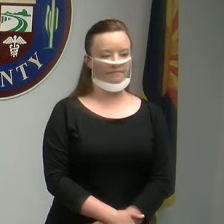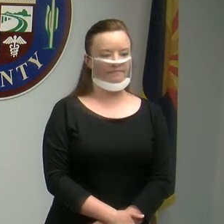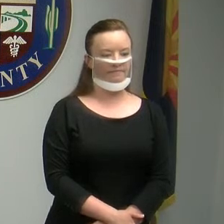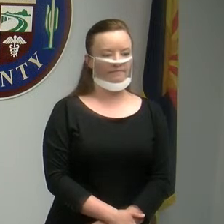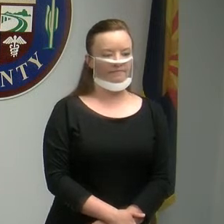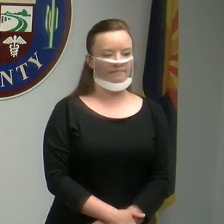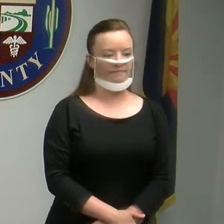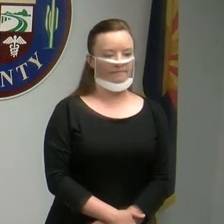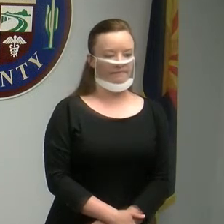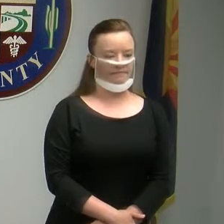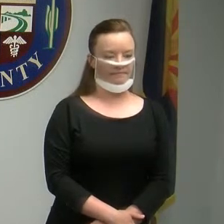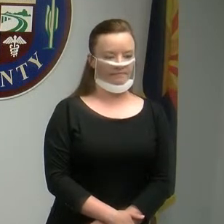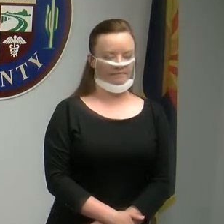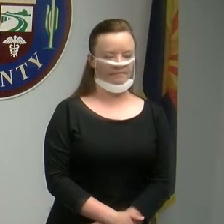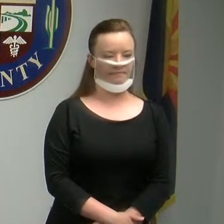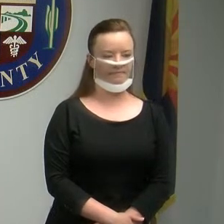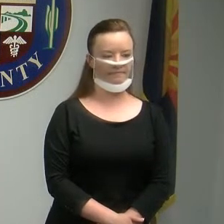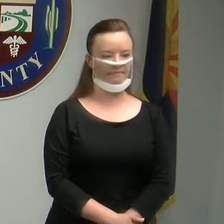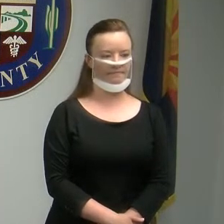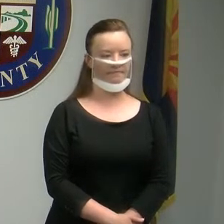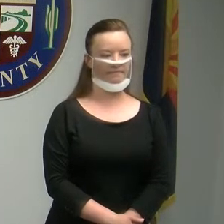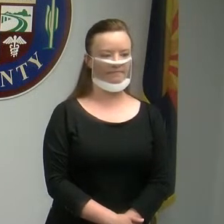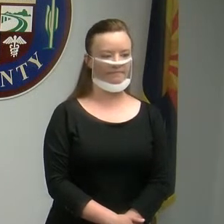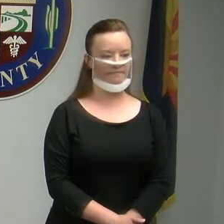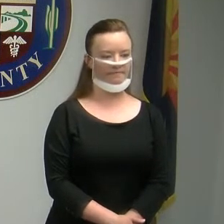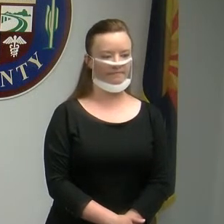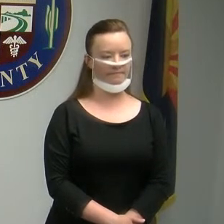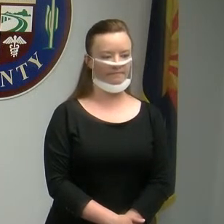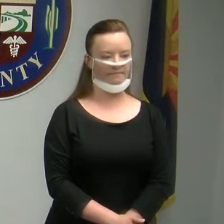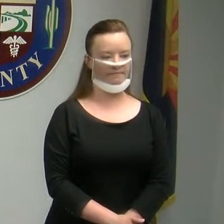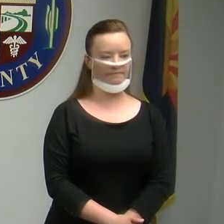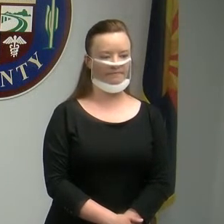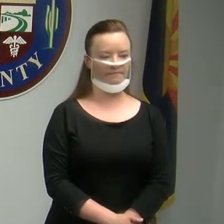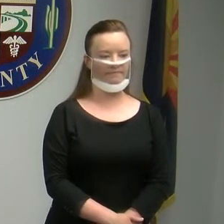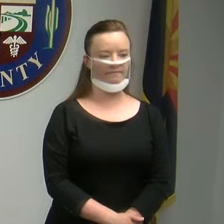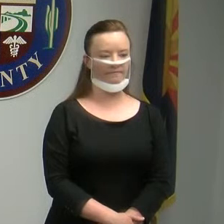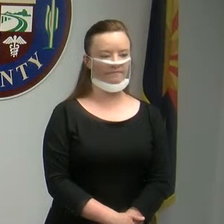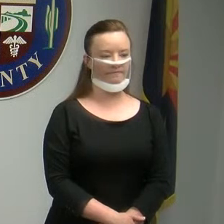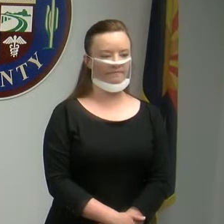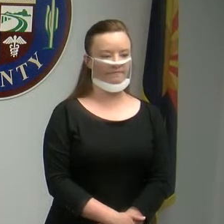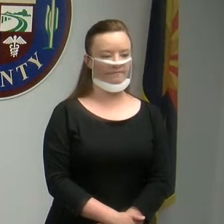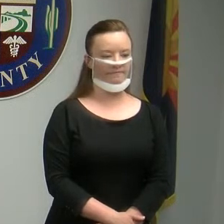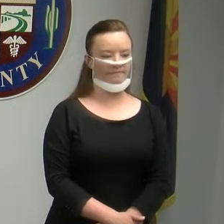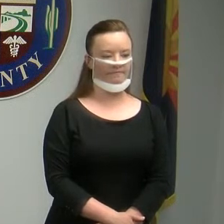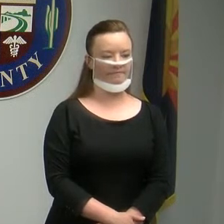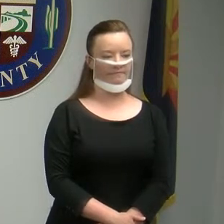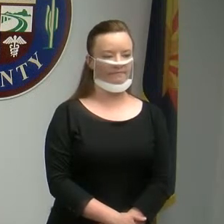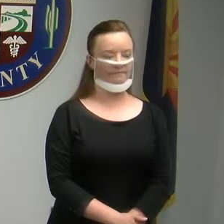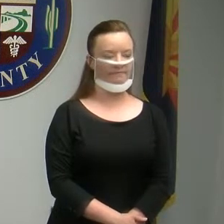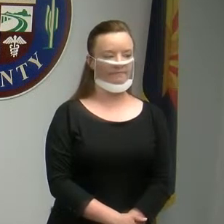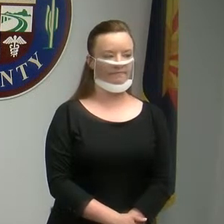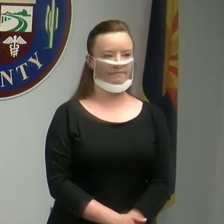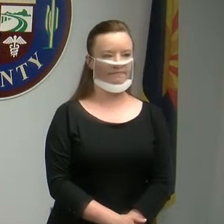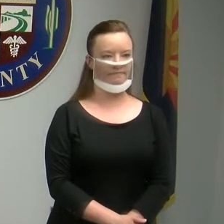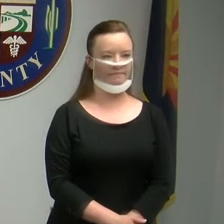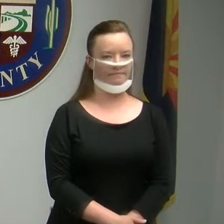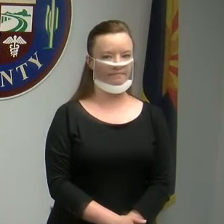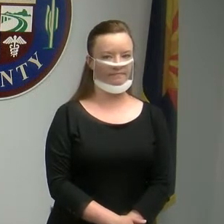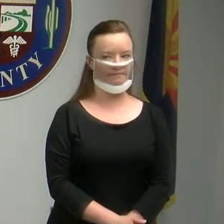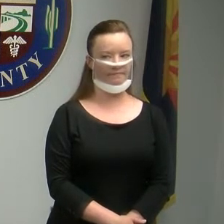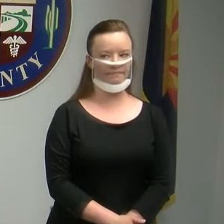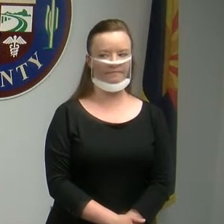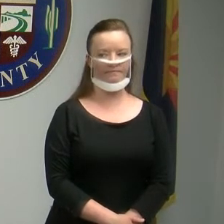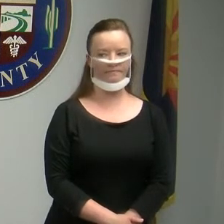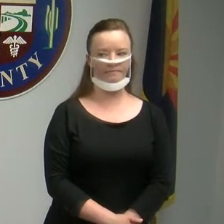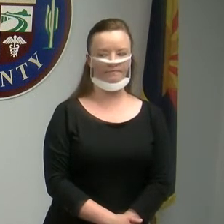128 fueron cerrados debido a los brotes que se presentaron en 28 días. Sin embargo, una vez que pasan los 28 días sin ningún caso,